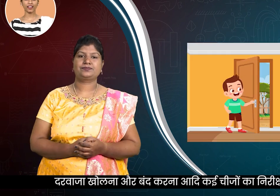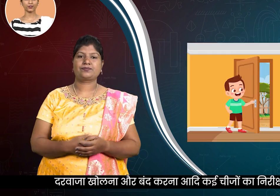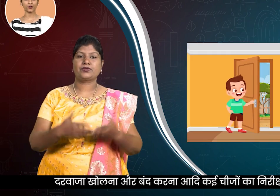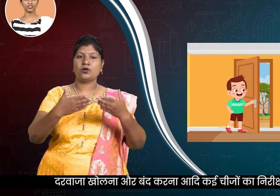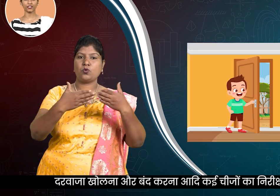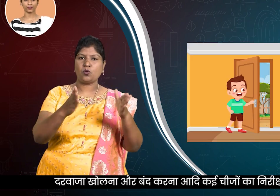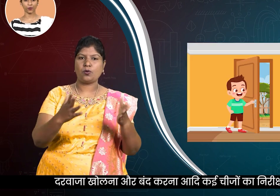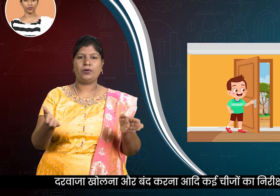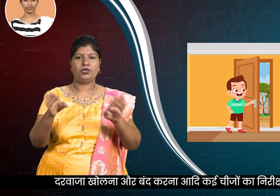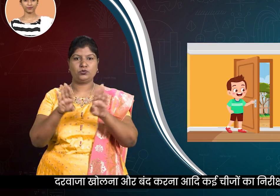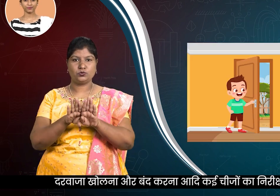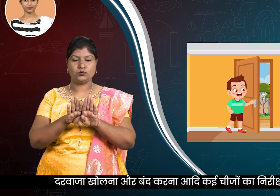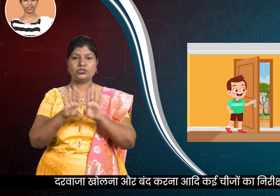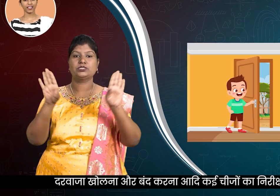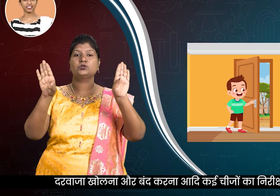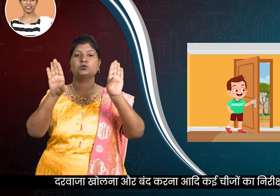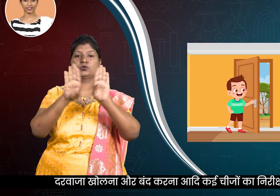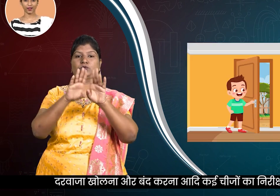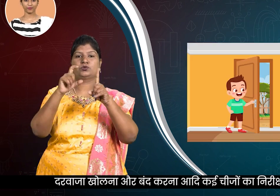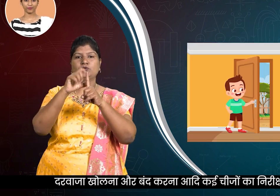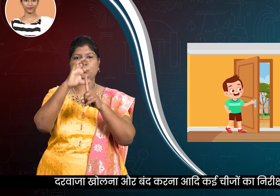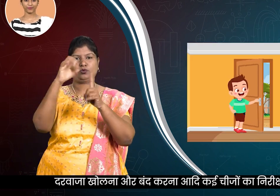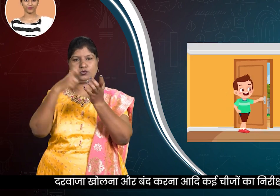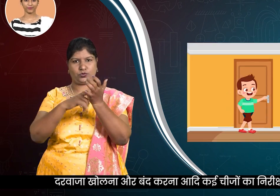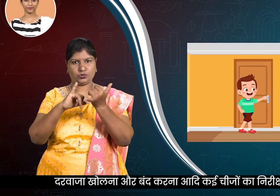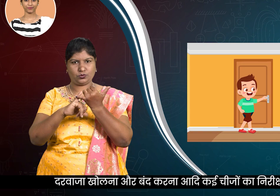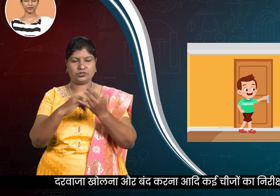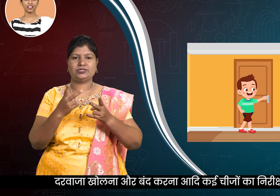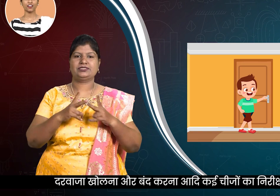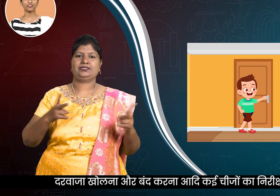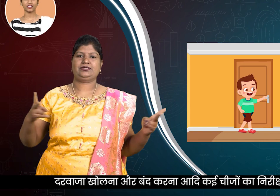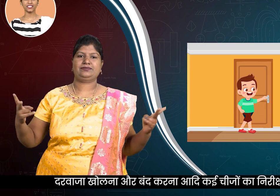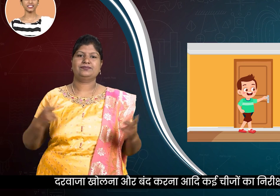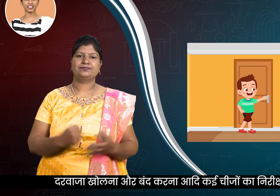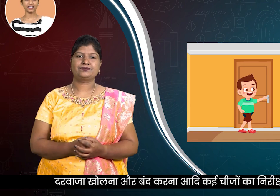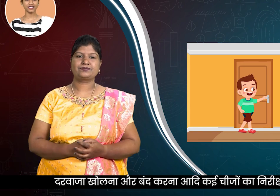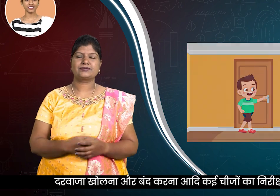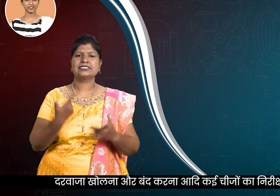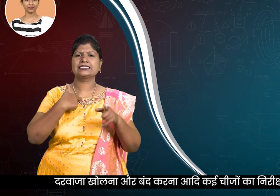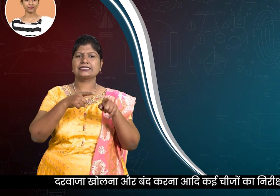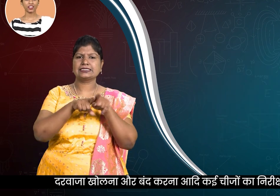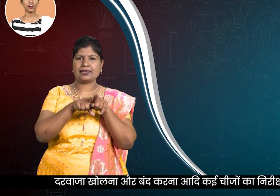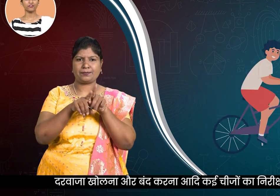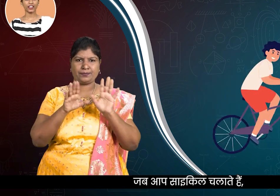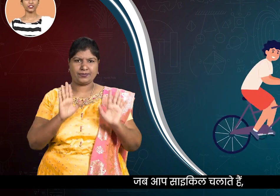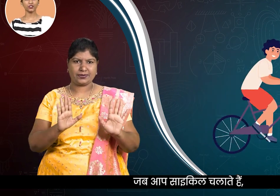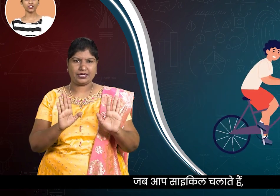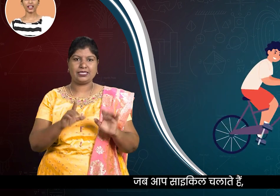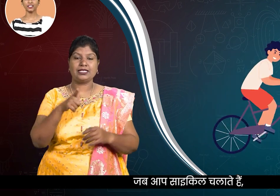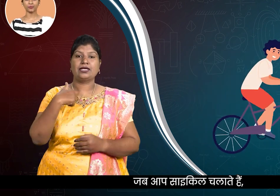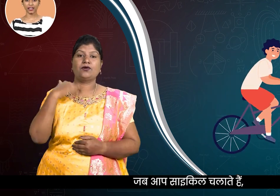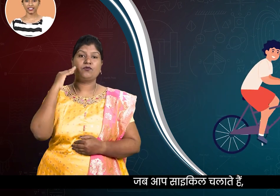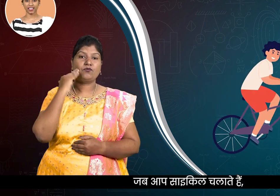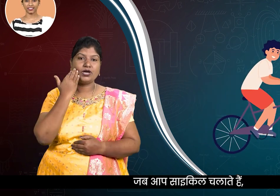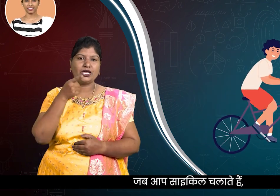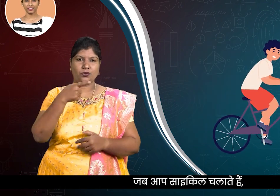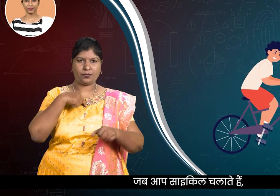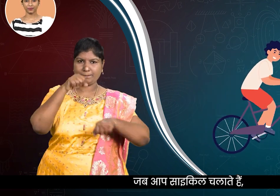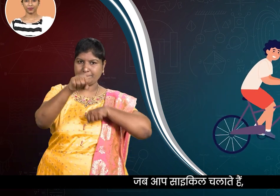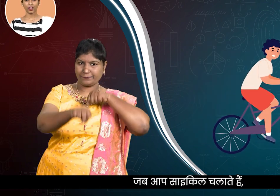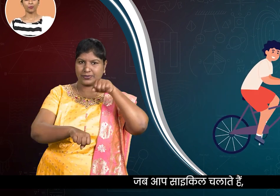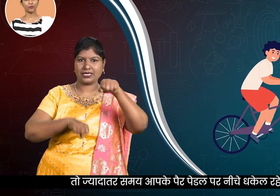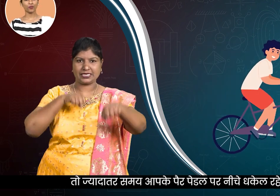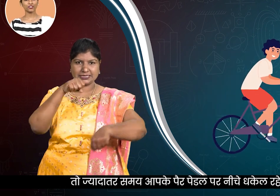दरवाजा खोलना और बंद करना आदि कई चीजों का निरीक्षण करते हैं। जब आप साइकिल चलाते